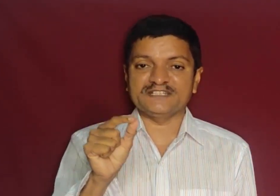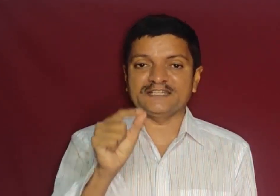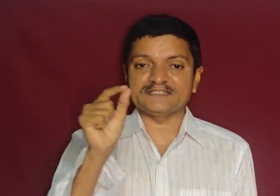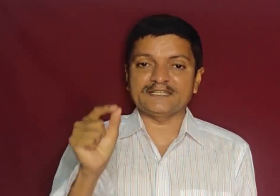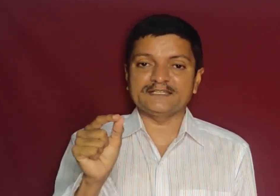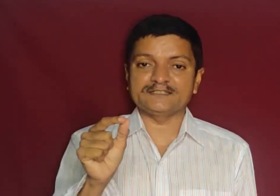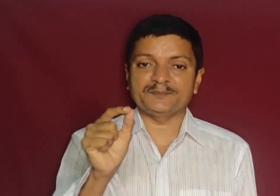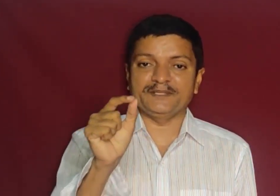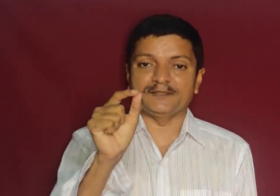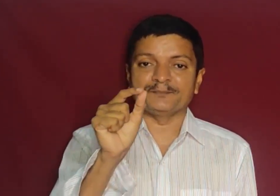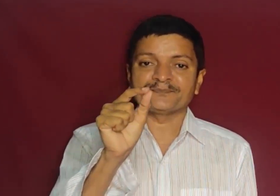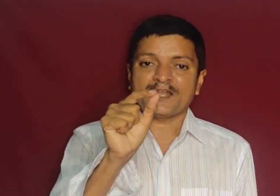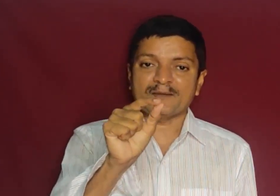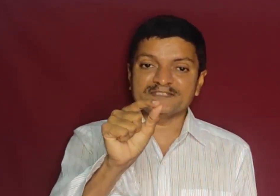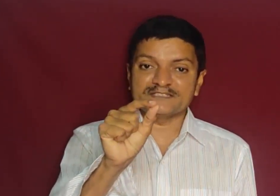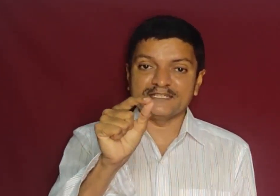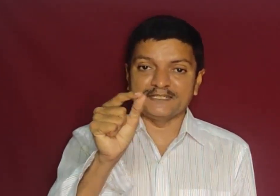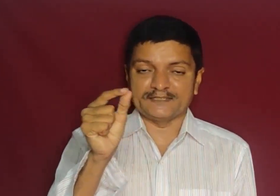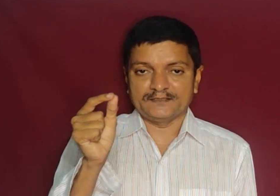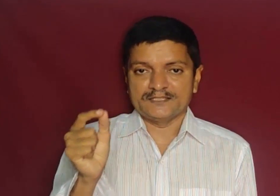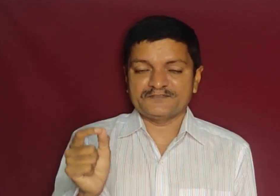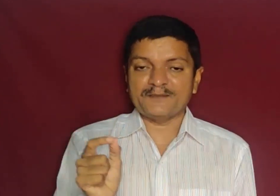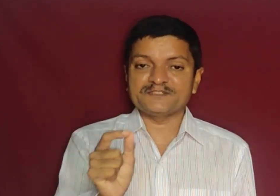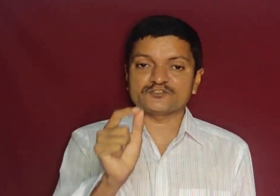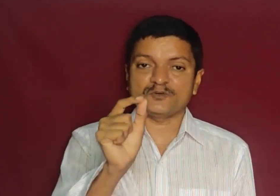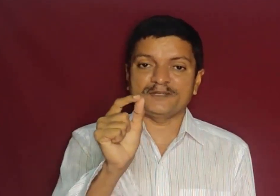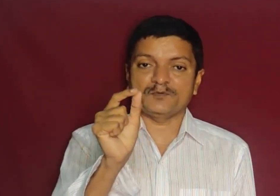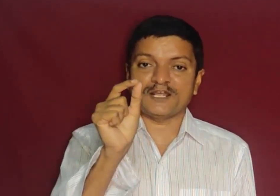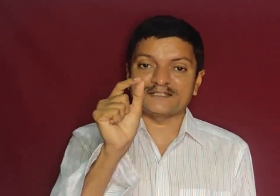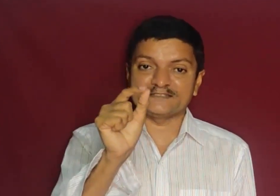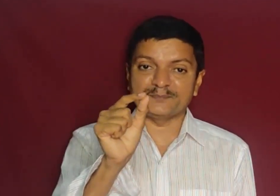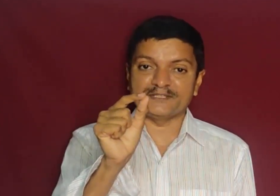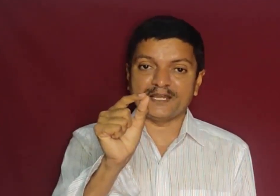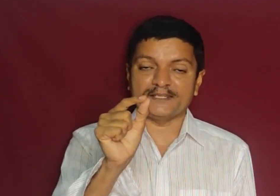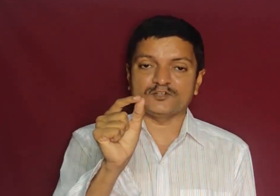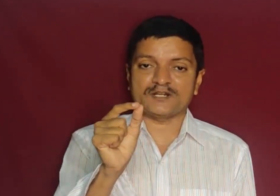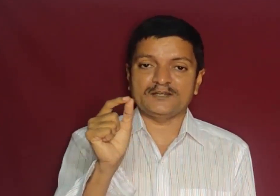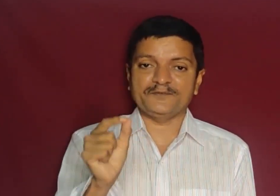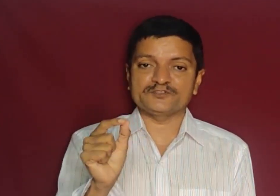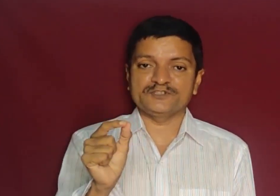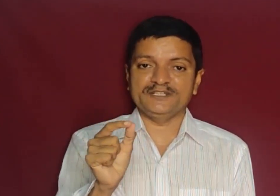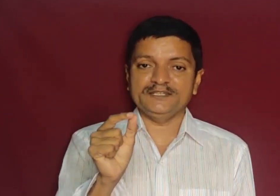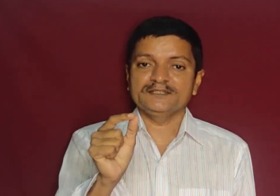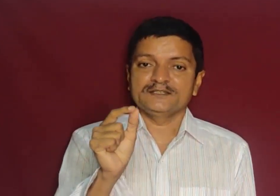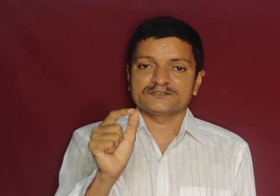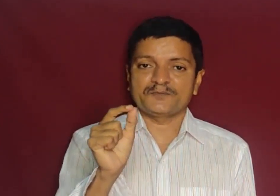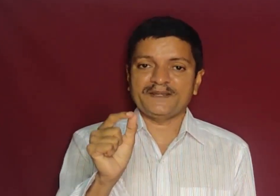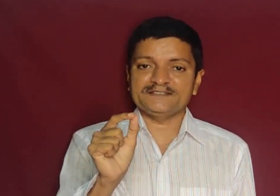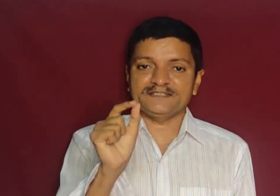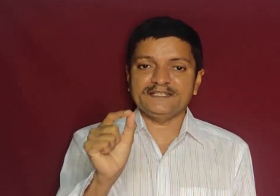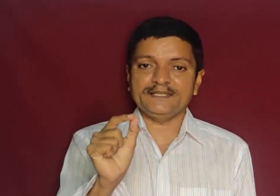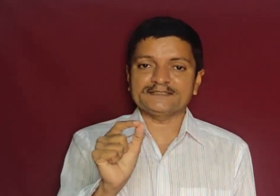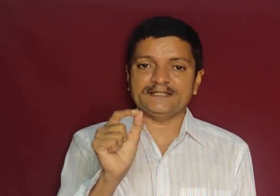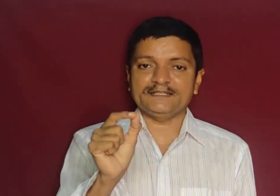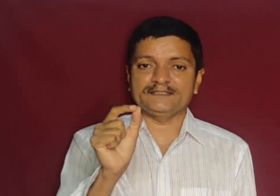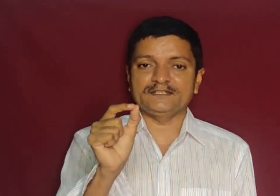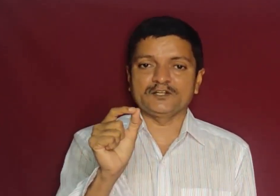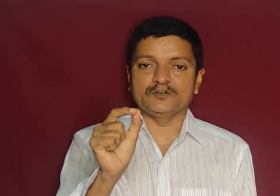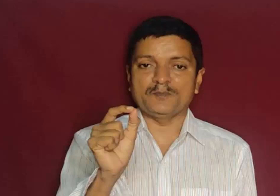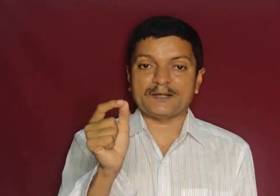ఏదైతే అదైందని చెప్పి అభిజిత్ ని స్వాప్ చేసుకోమని మోనాల్కి చెప్పిందా, ఇది ఒక కన్ఫ్యూజన్ ఉంది. సో ఫ్రెండ్స్ ఇదే, ఇంతకంటే దీంట్లో మర్మం